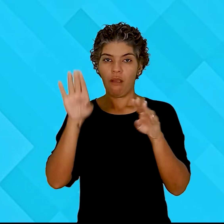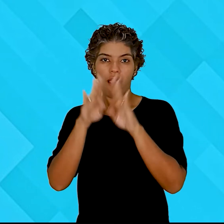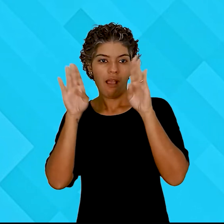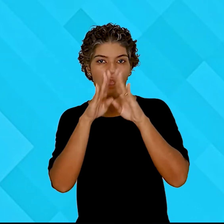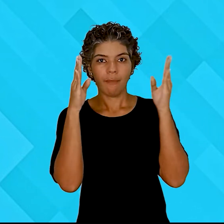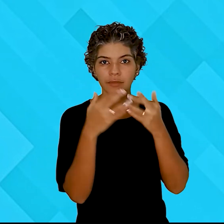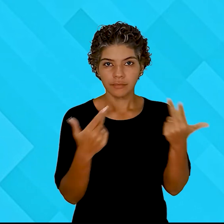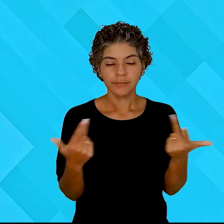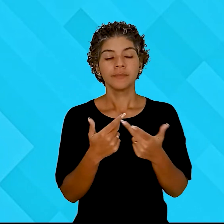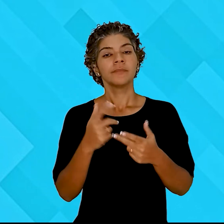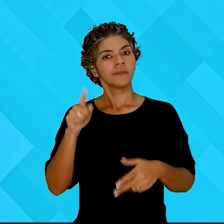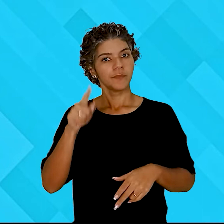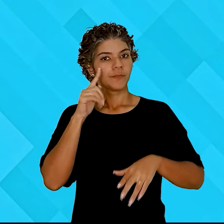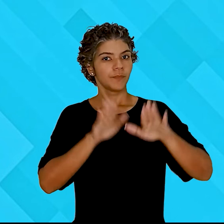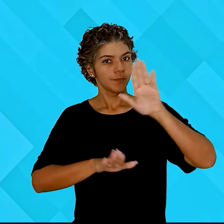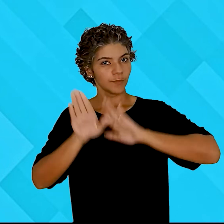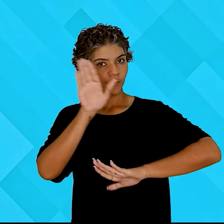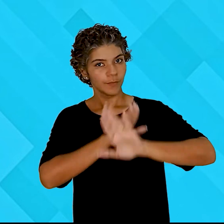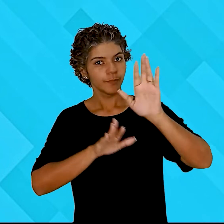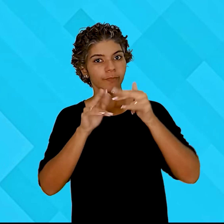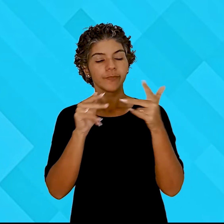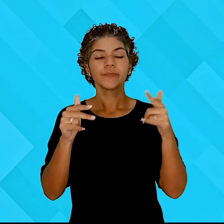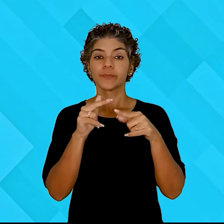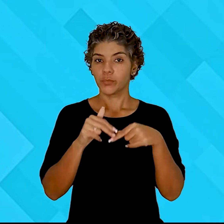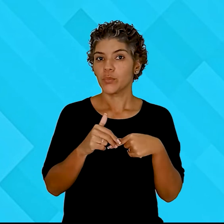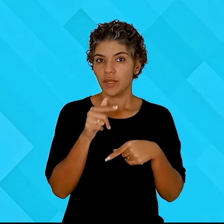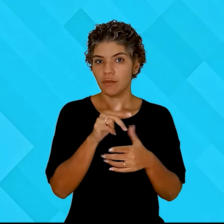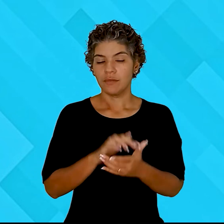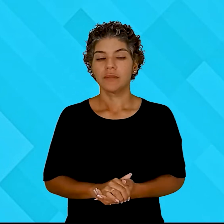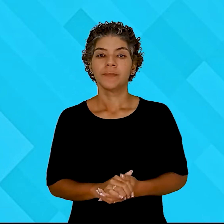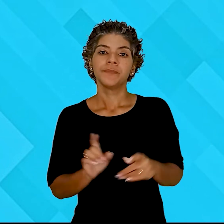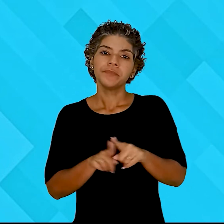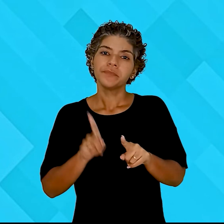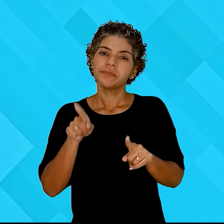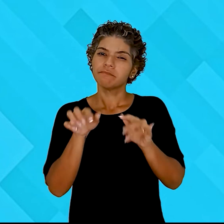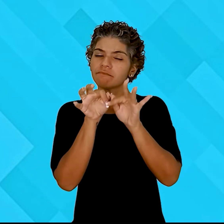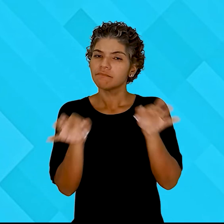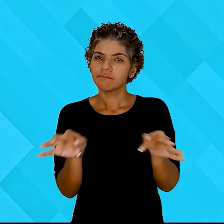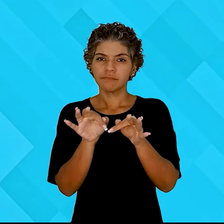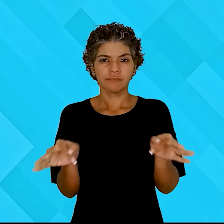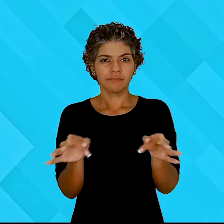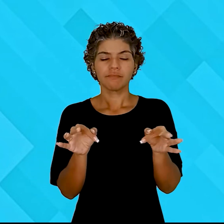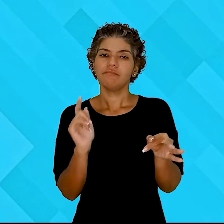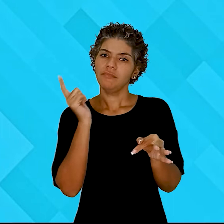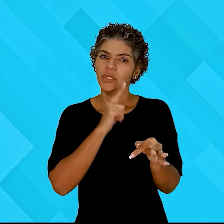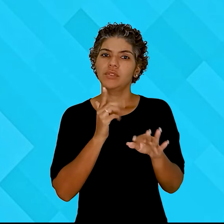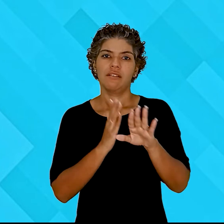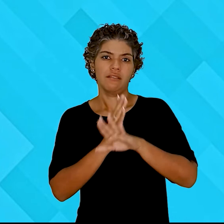individual, então é sempre importante tomar cuidado com essa questão. Mas é um processo simples, direto no site do governo